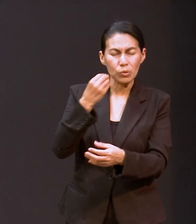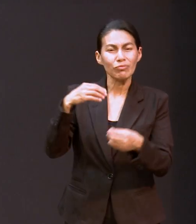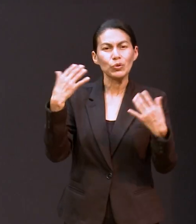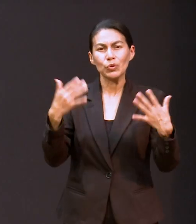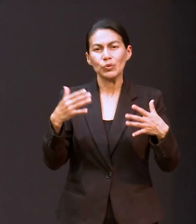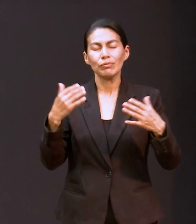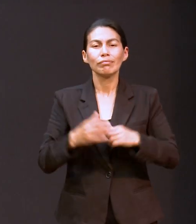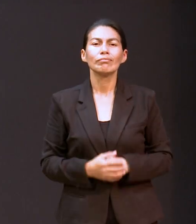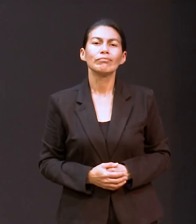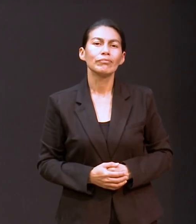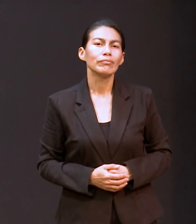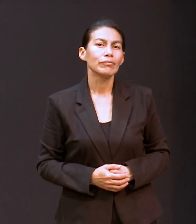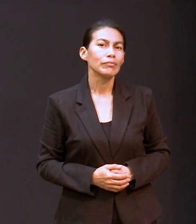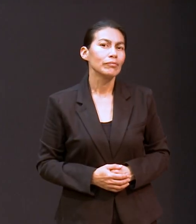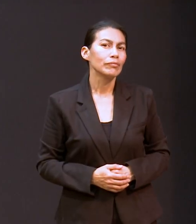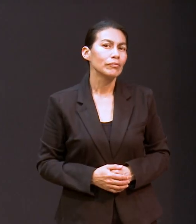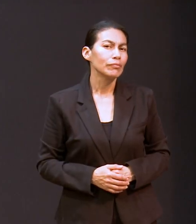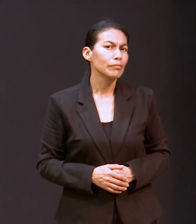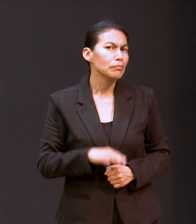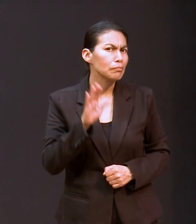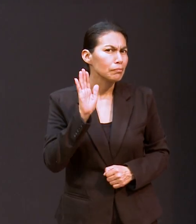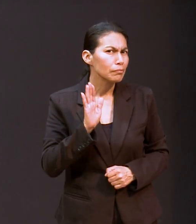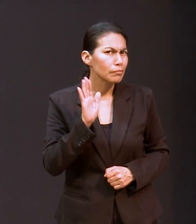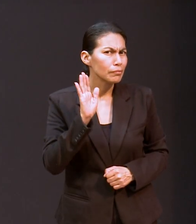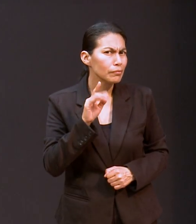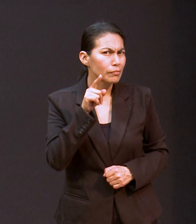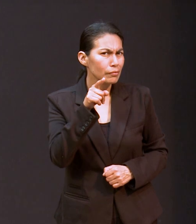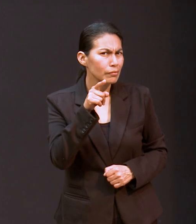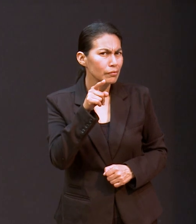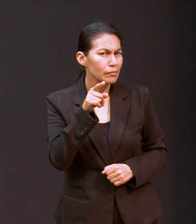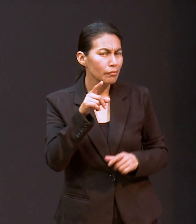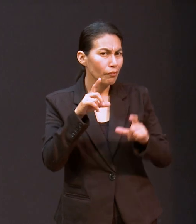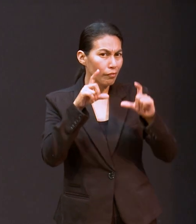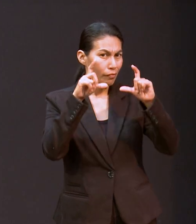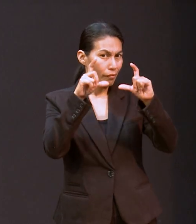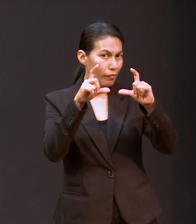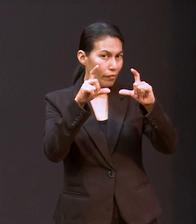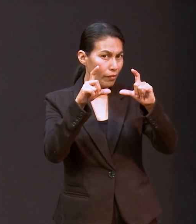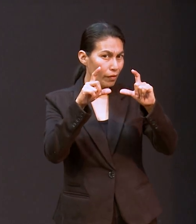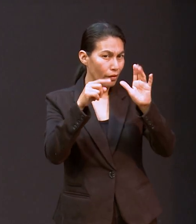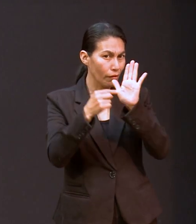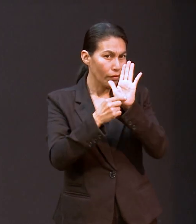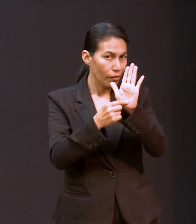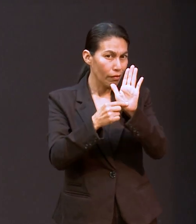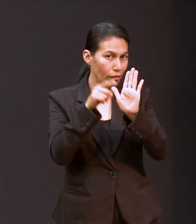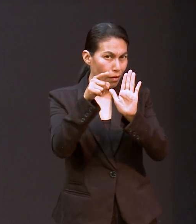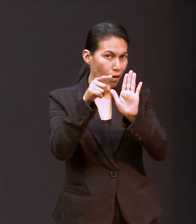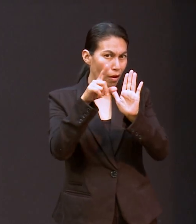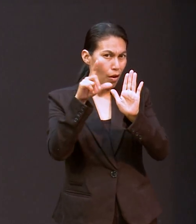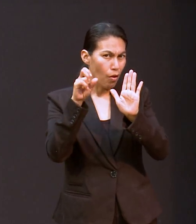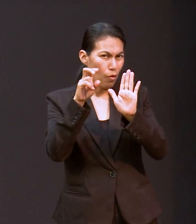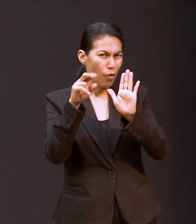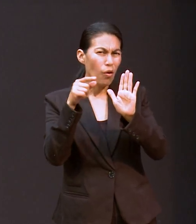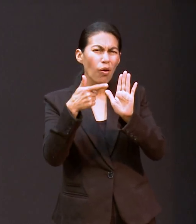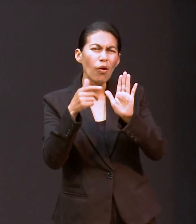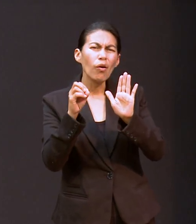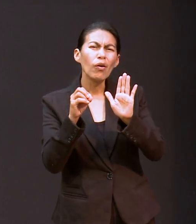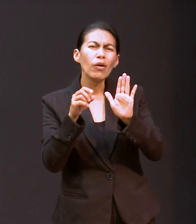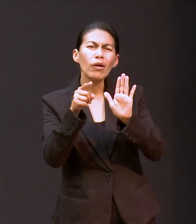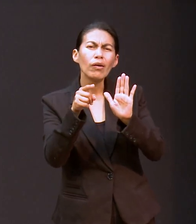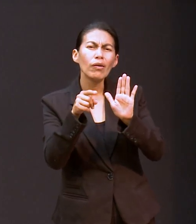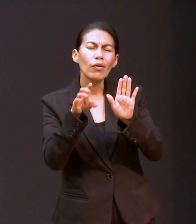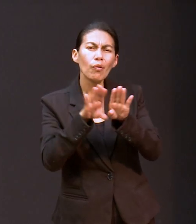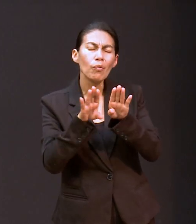Me parece que hay por allí una un logo o algo donde viene la radiodifusora donde tú estás